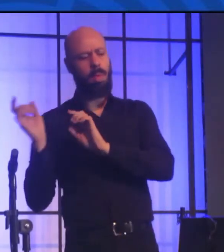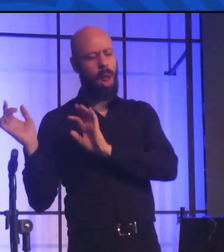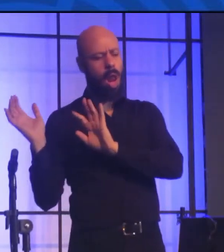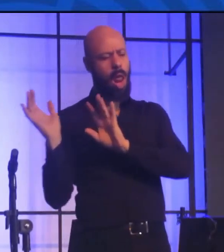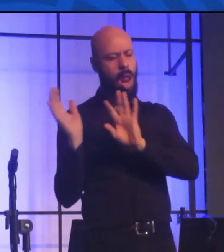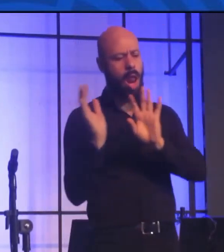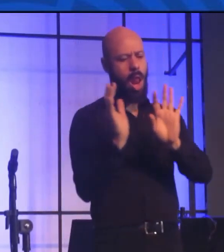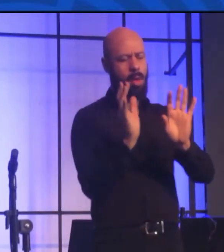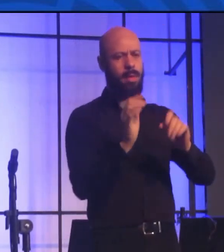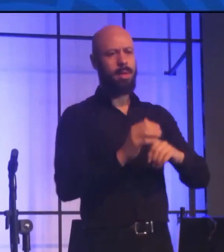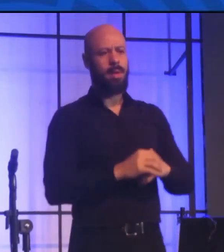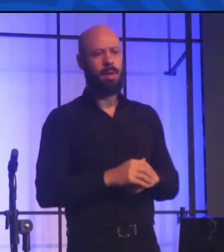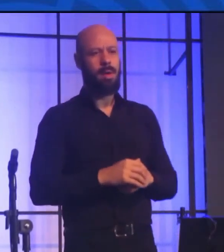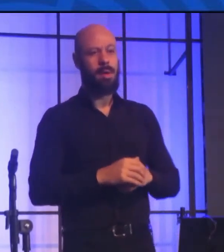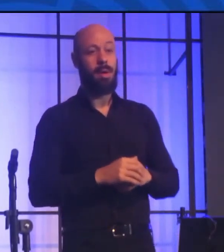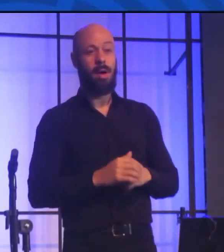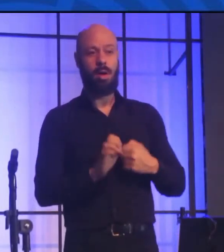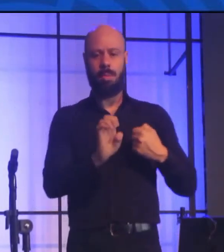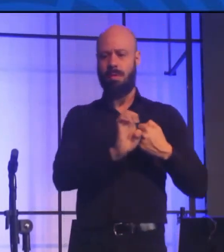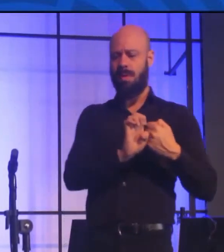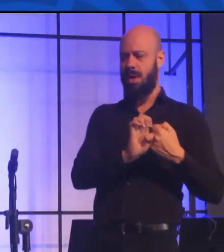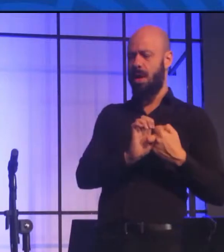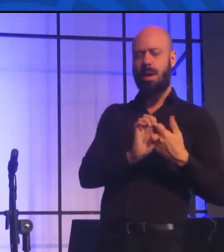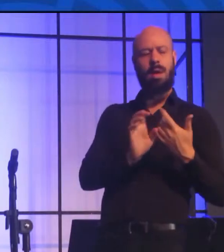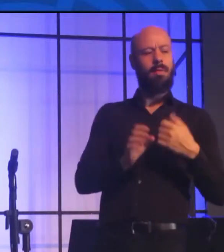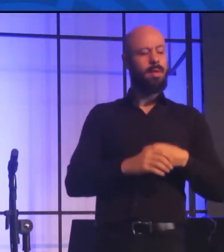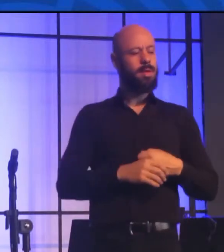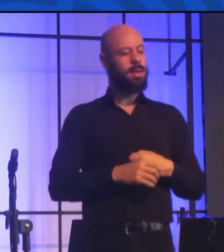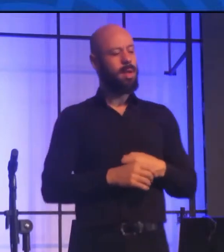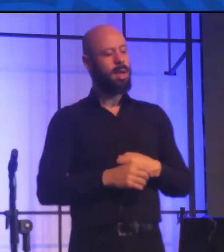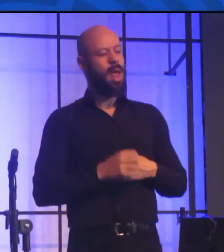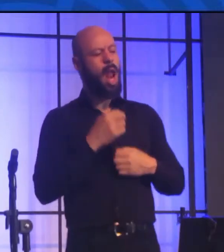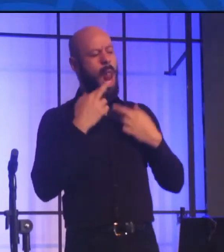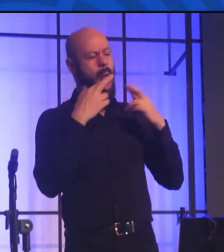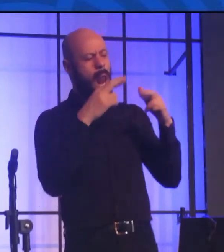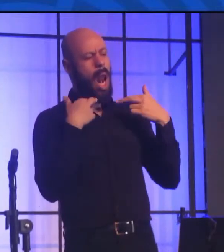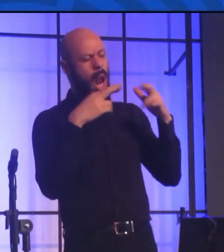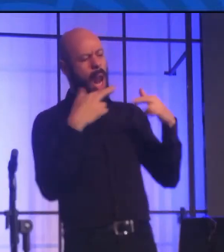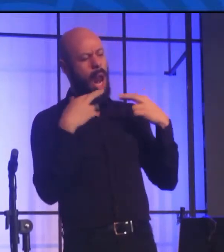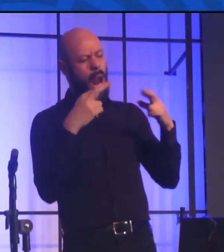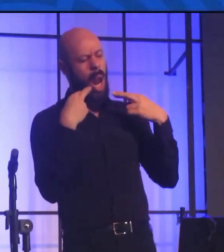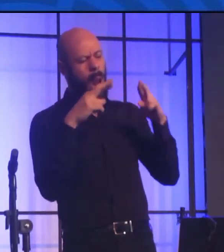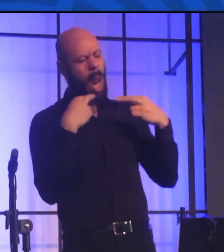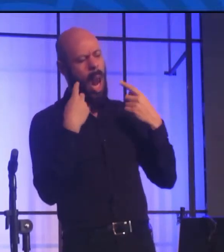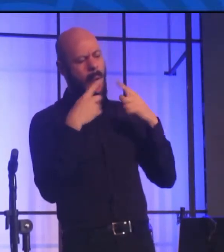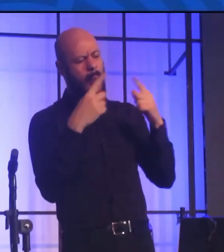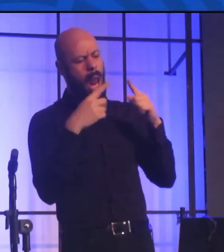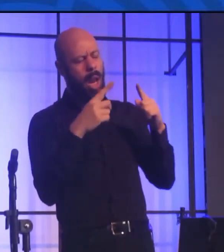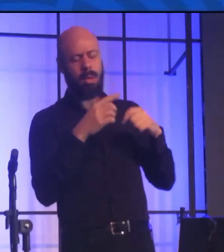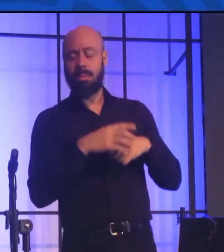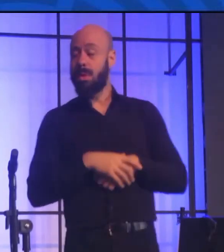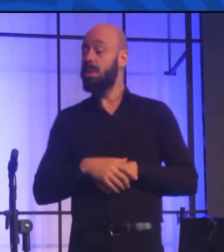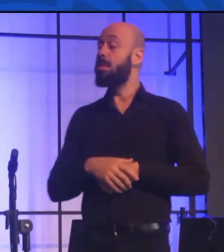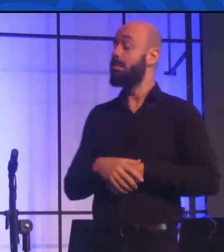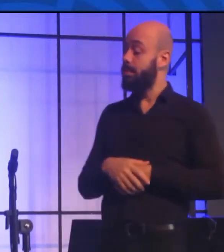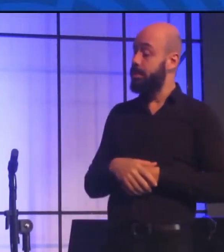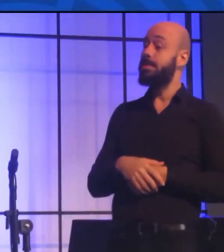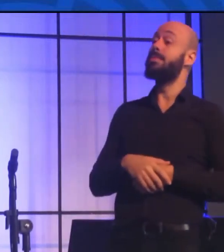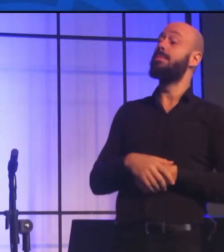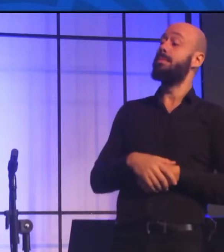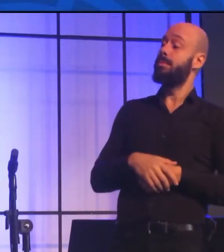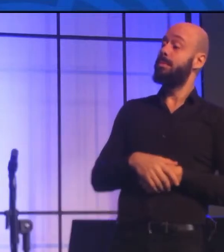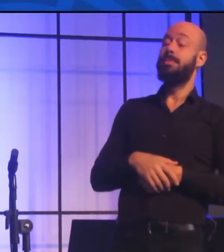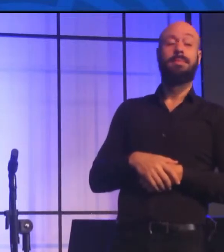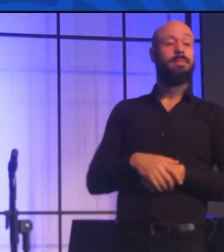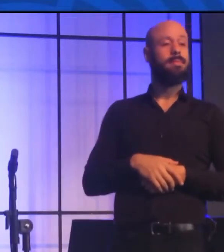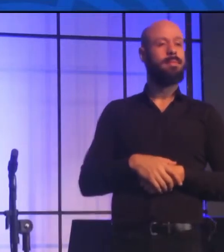foram repreendidos por reclamar. Eles não foram repreendidos porque